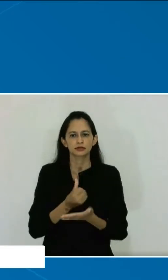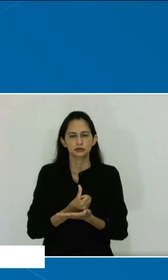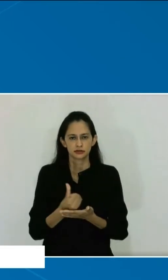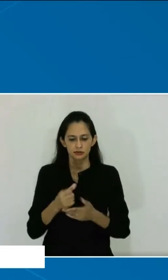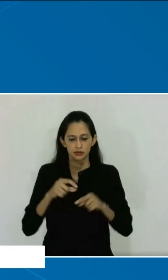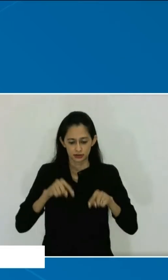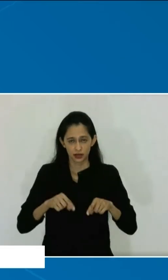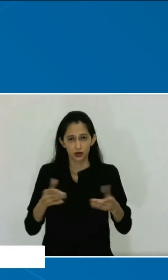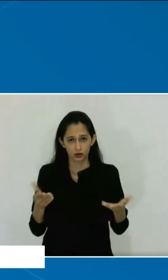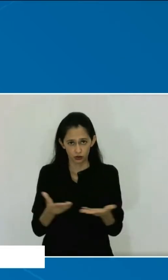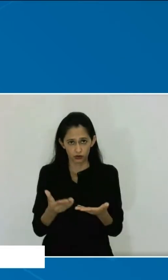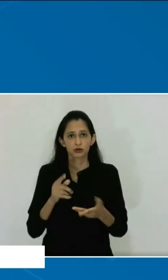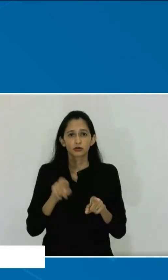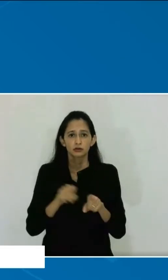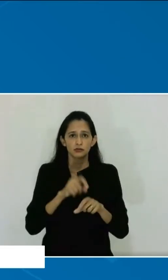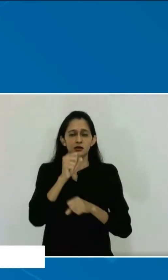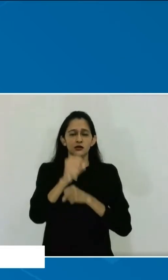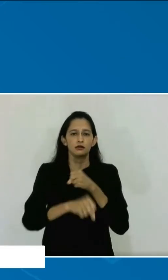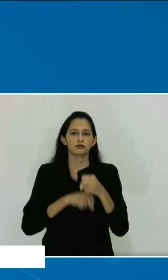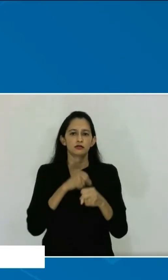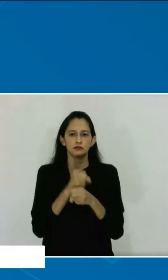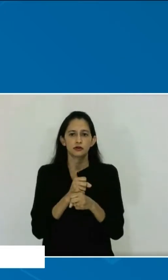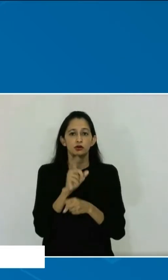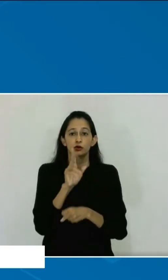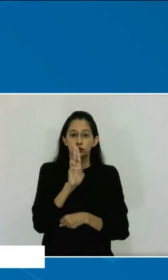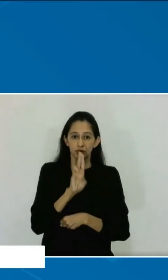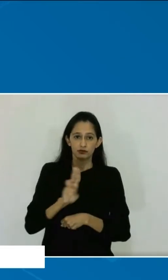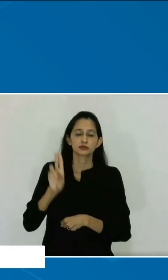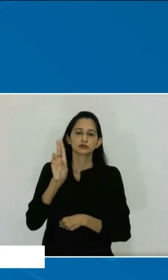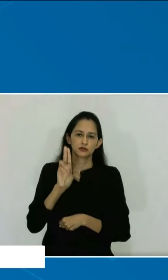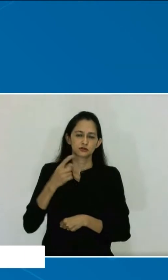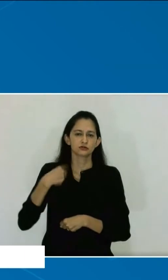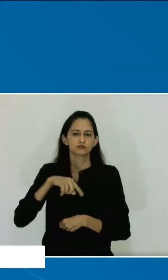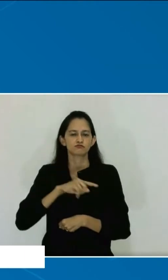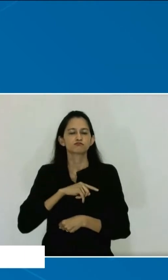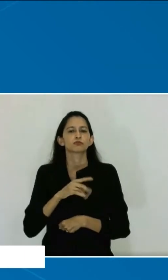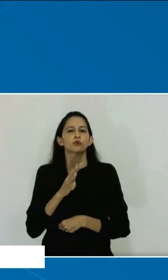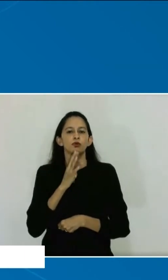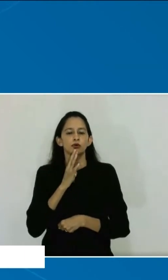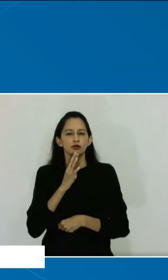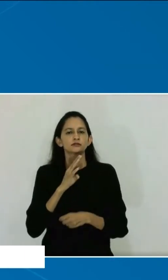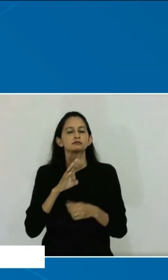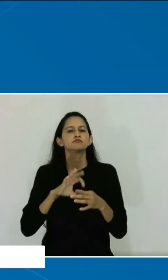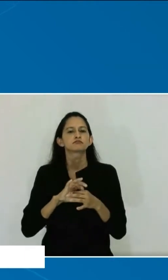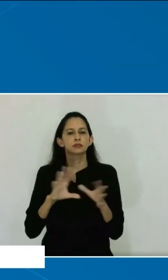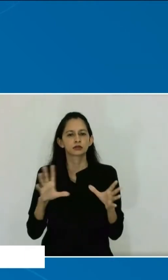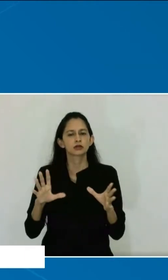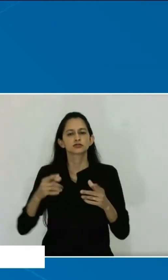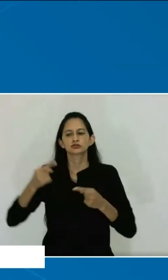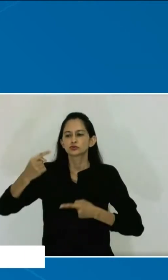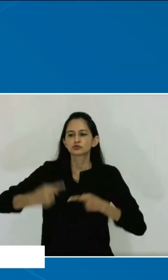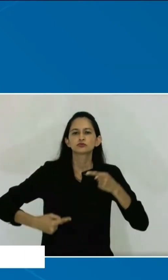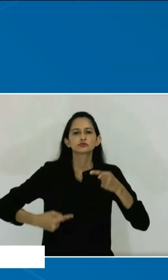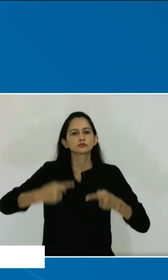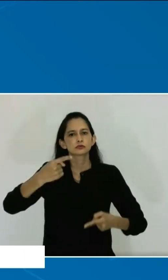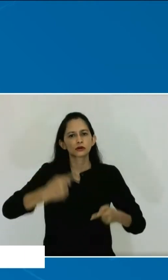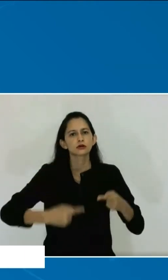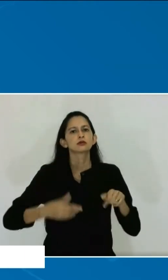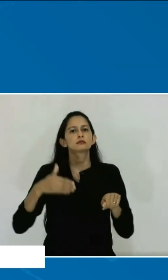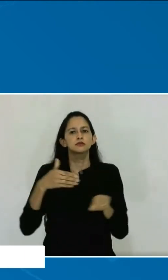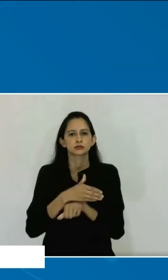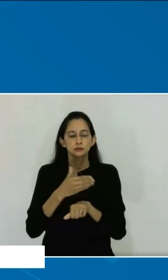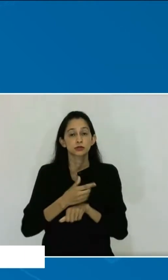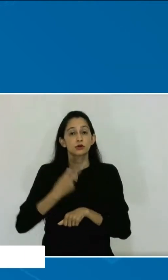curso, mas o próximo também. São universidades, né, que nós conhecemos, têm um perfil democrático e muito participativo, e a gente